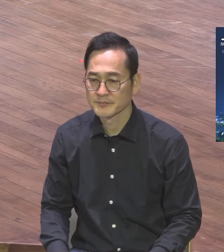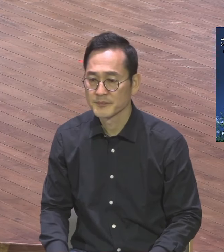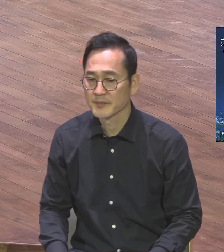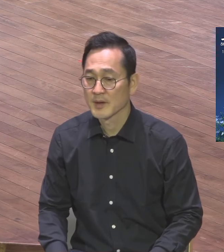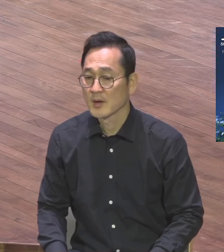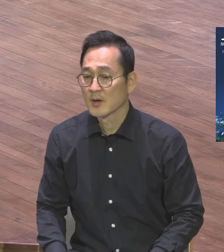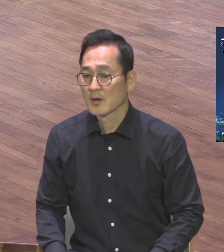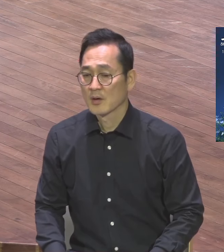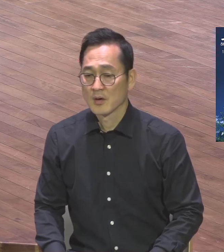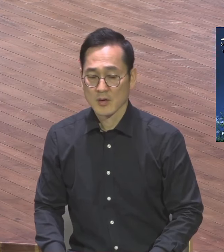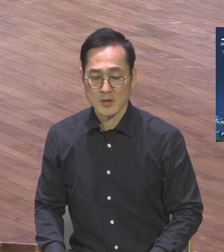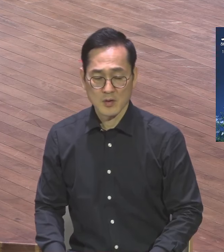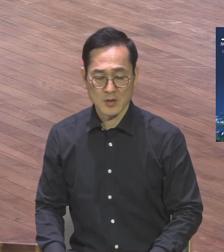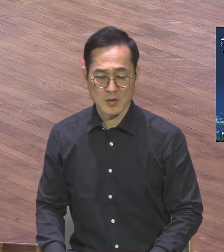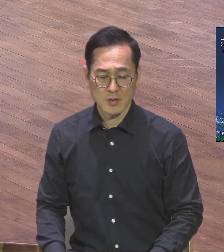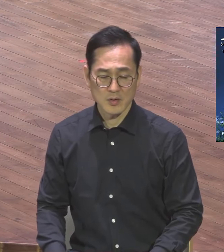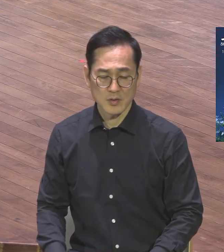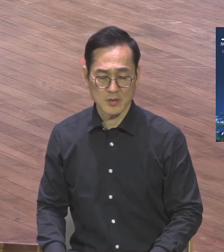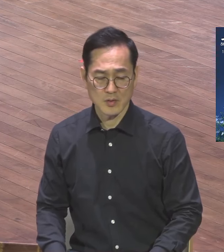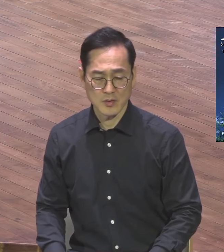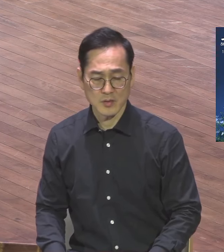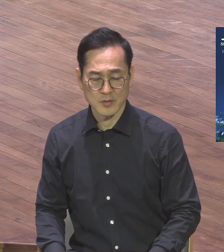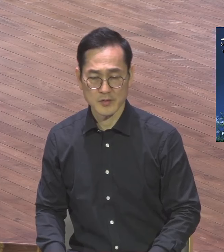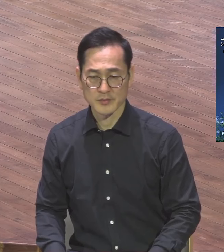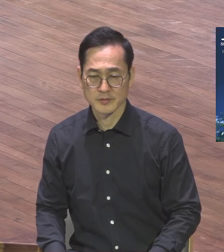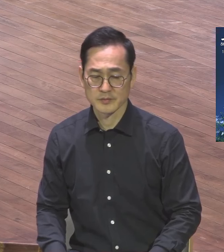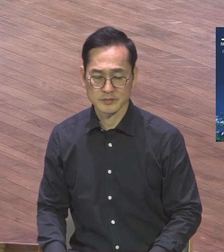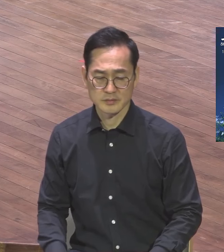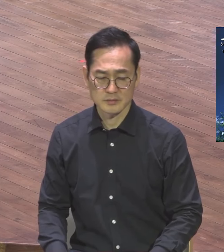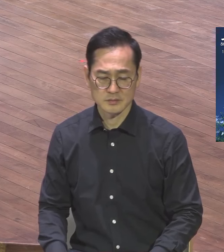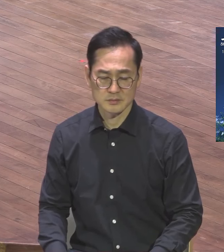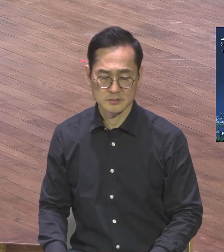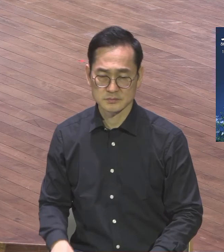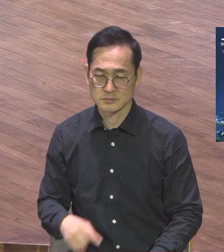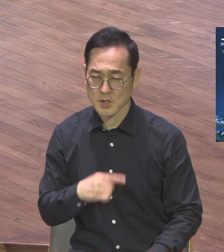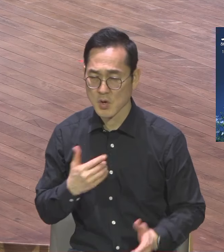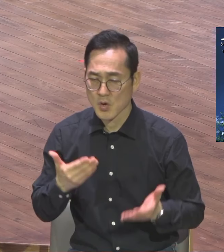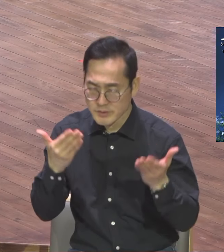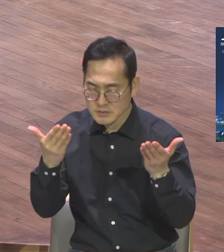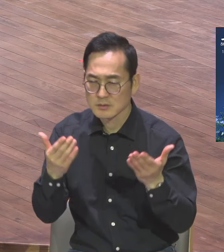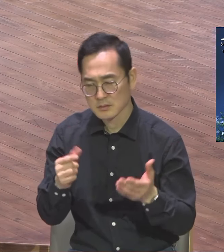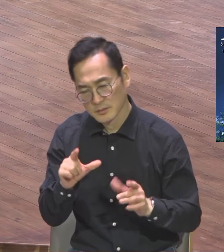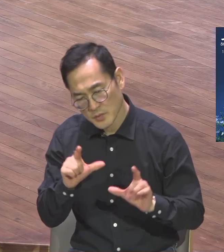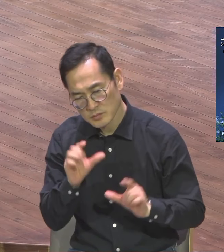대접하고 교인들이 땀 흘려 수고한 건 그거 한 거 아니에요. 헌신해가지고 전부.